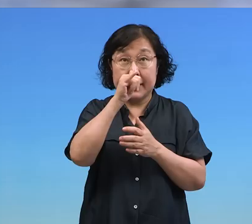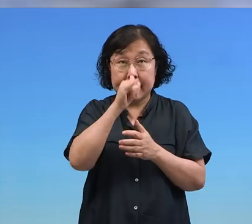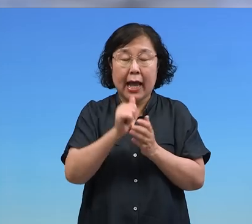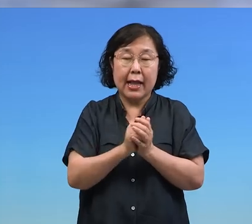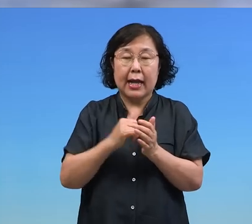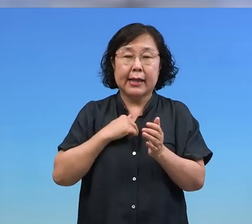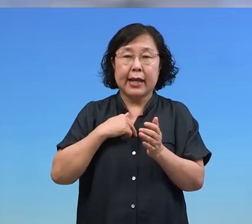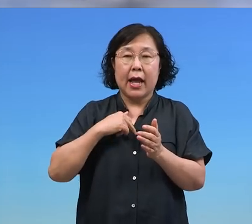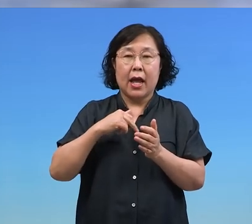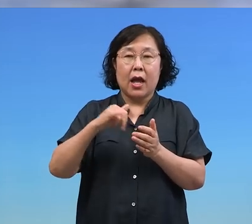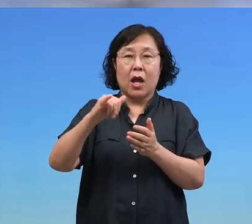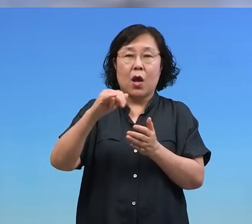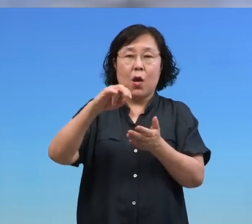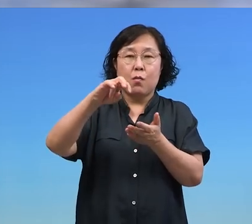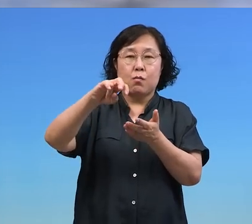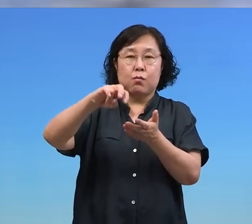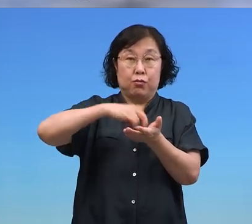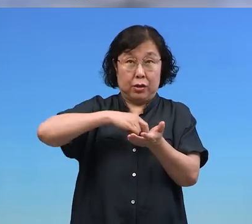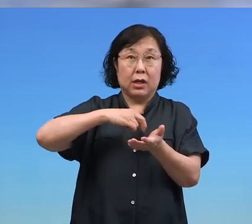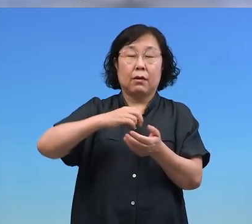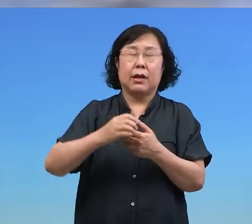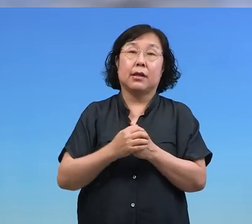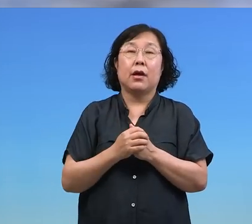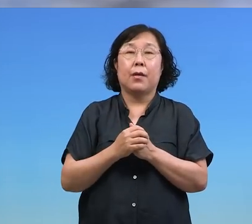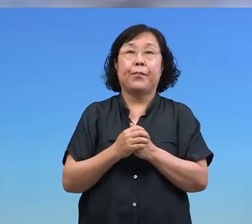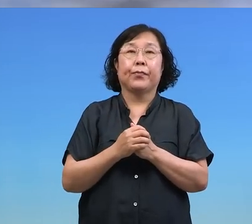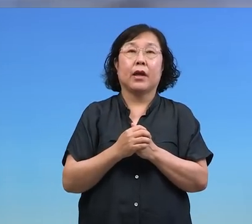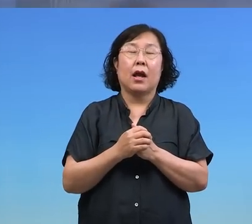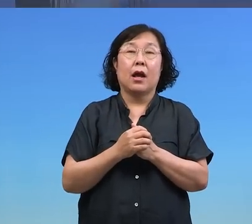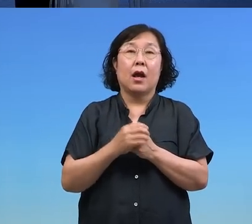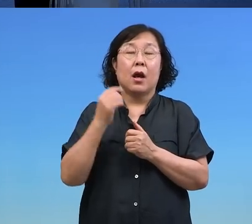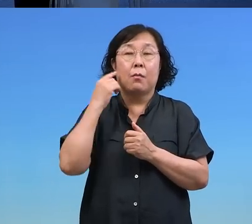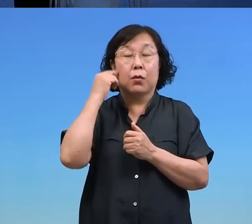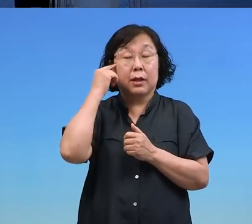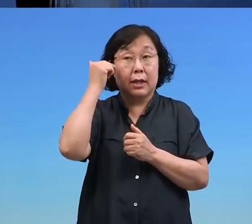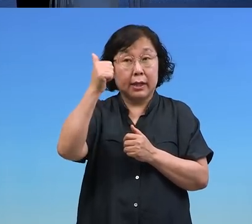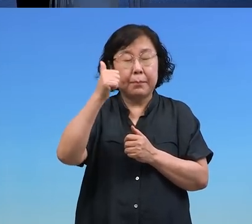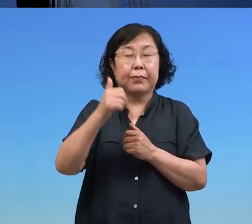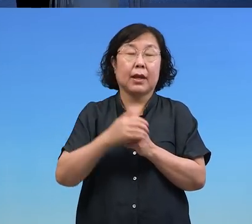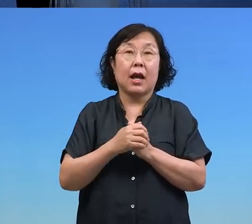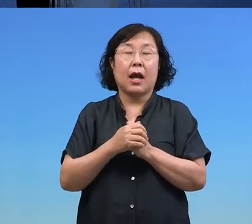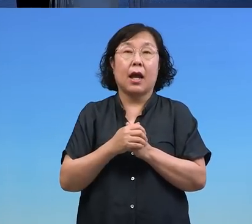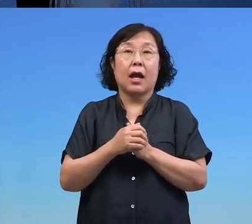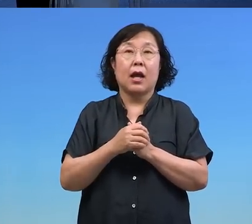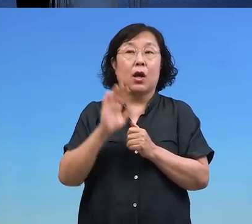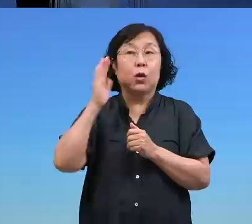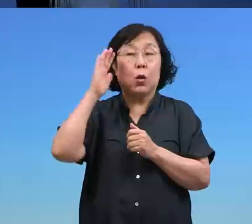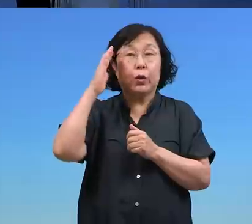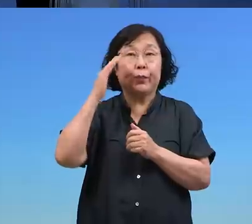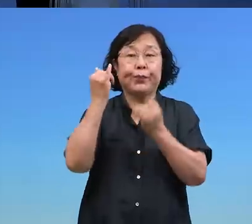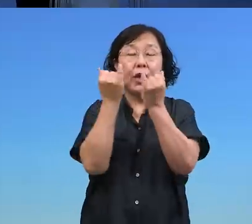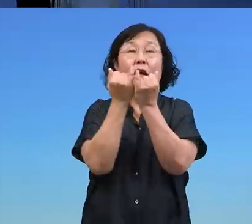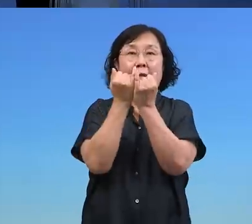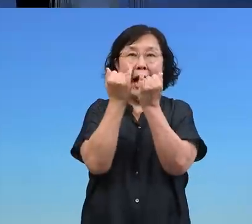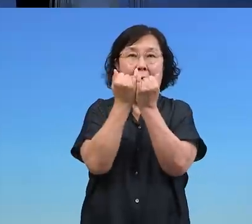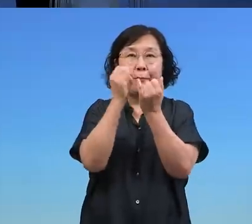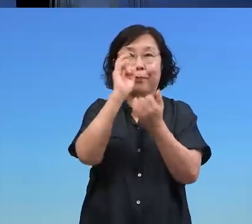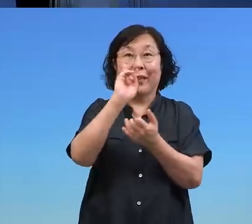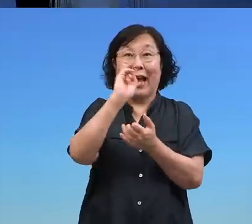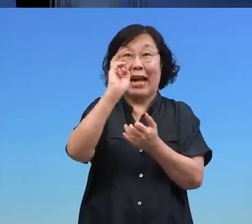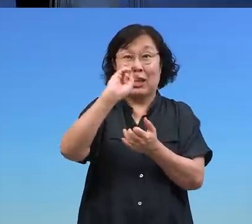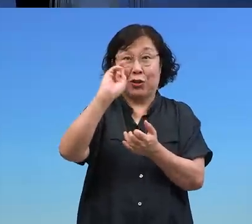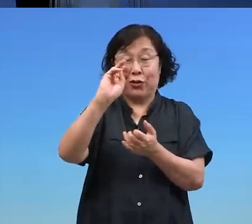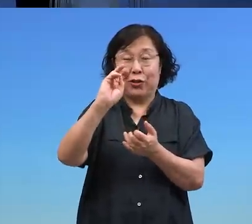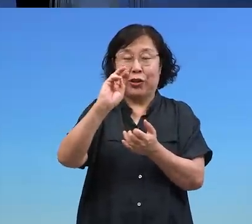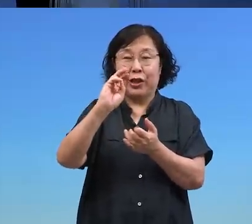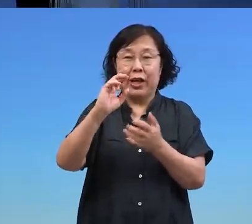문자가 왔습니다 내용이 이렇습니다 목사님, 요즘 여성 가수들이